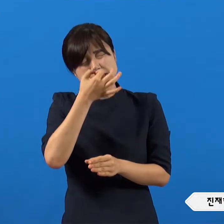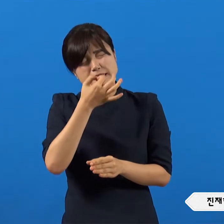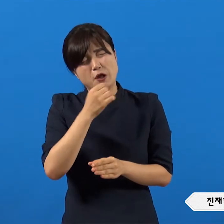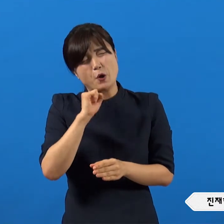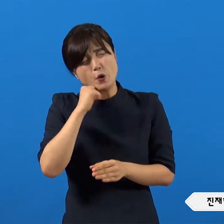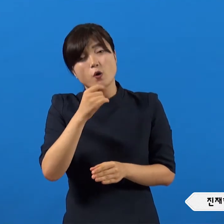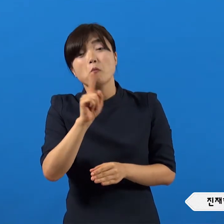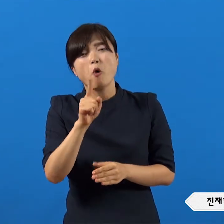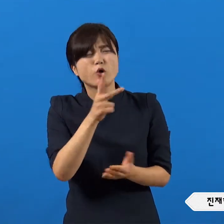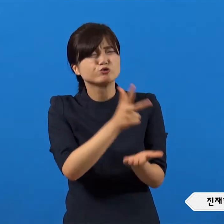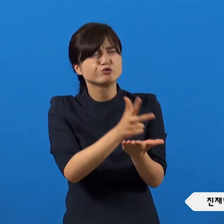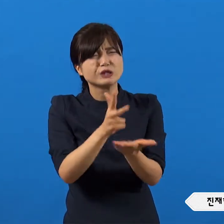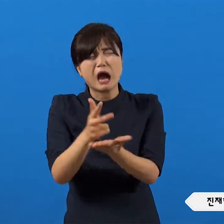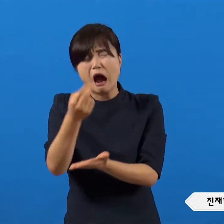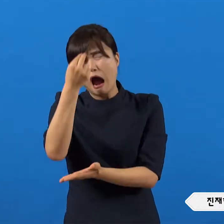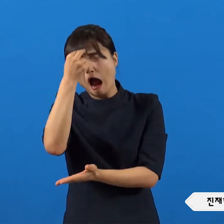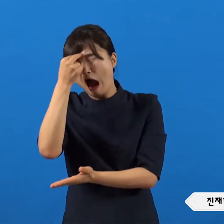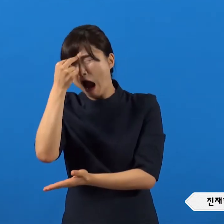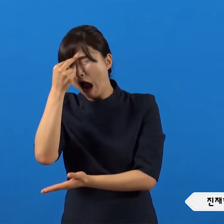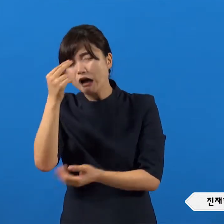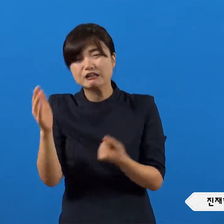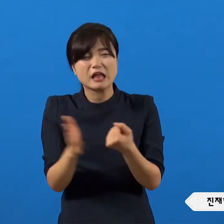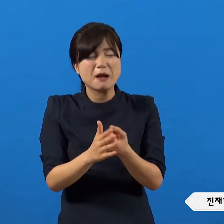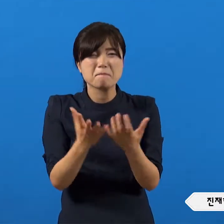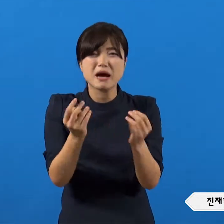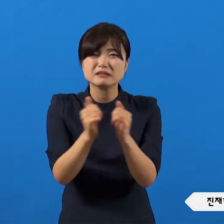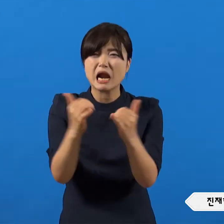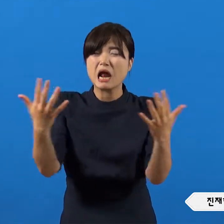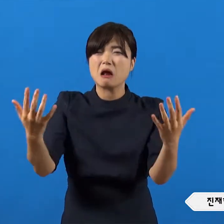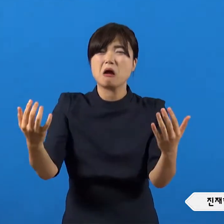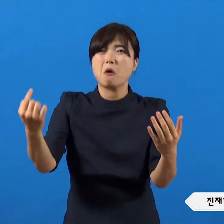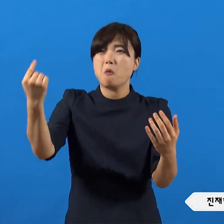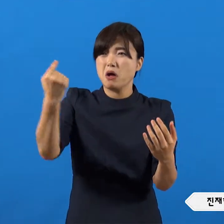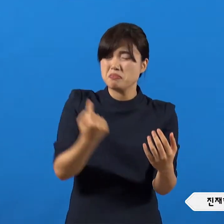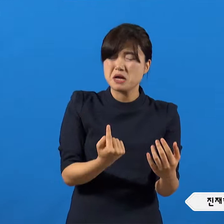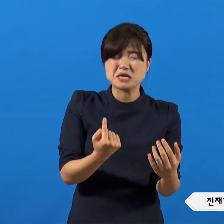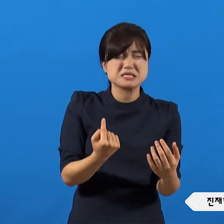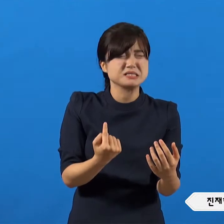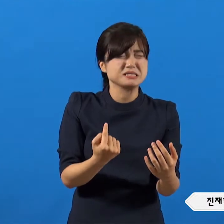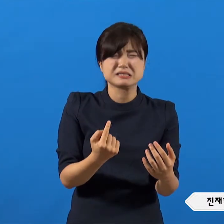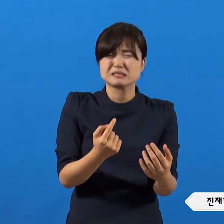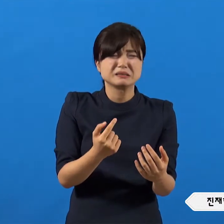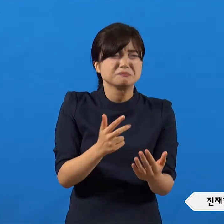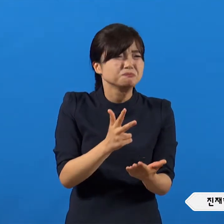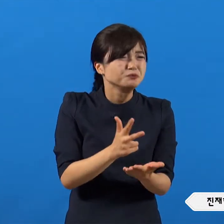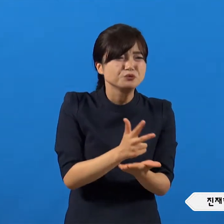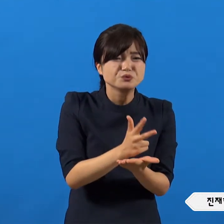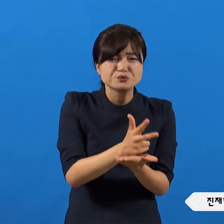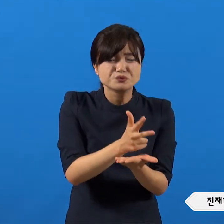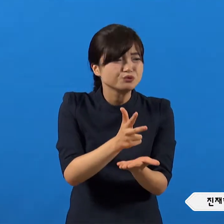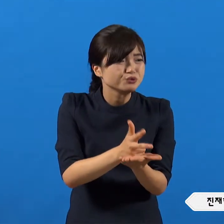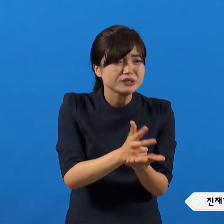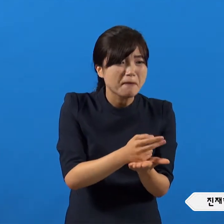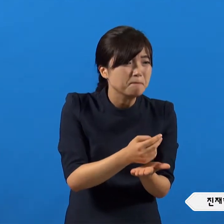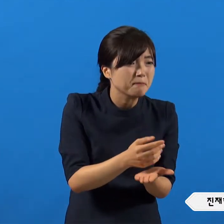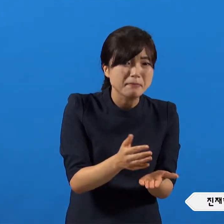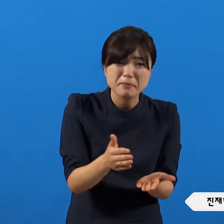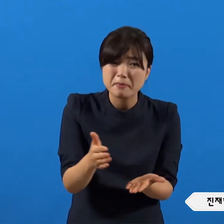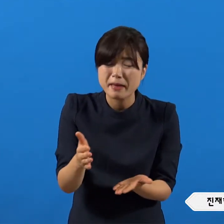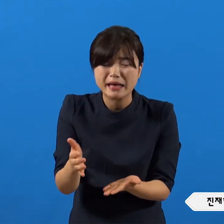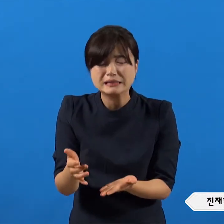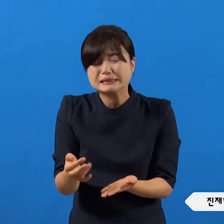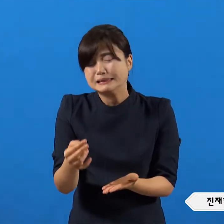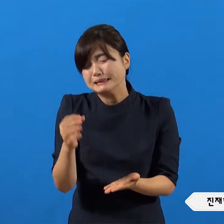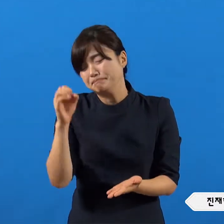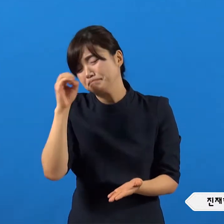주차가 너무 힘들어서 많은 분들이 왔다가 몇 번 돌다가 그냥 돌아가셨다는 이야기입니다.